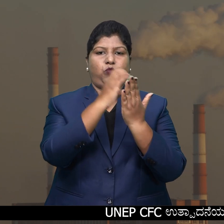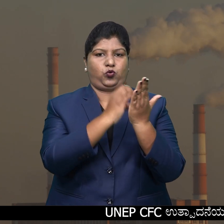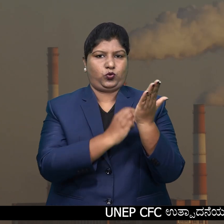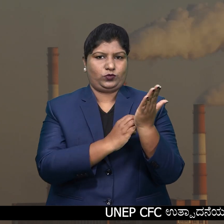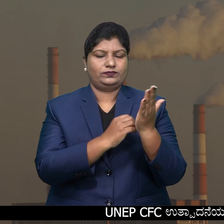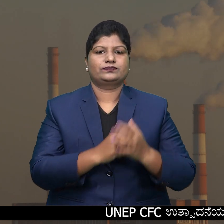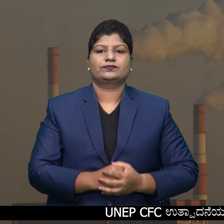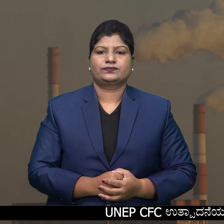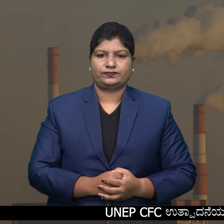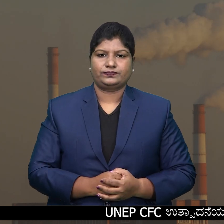ಒಪ್ಪಿಕೊಂಡಿತು.